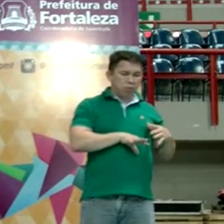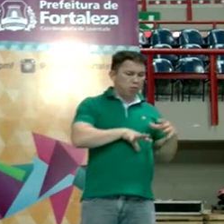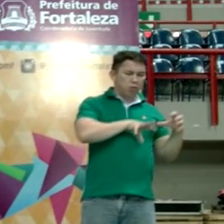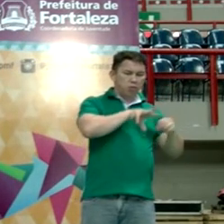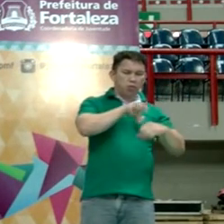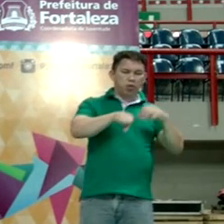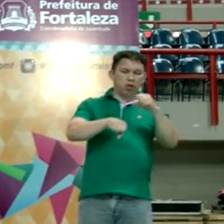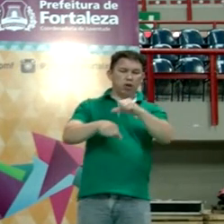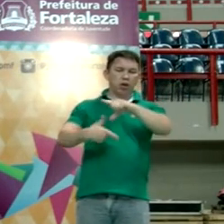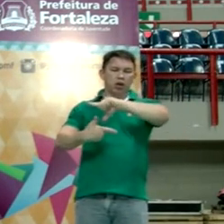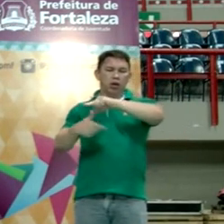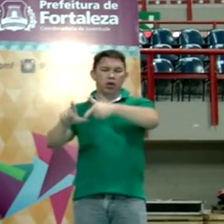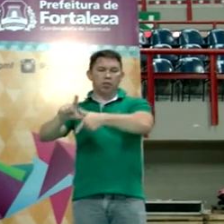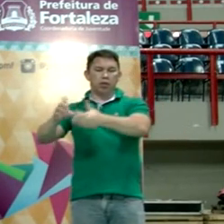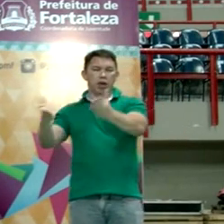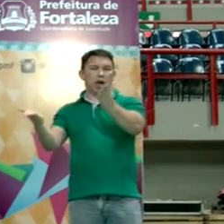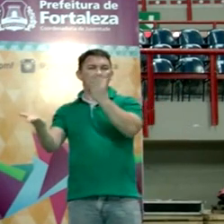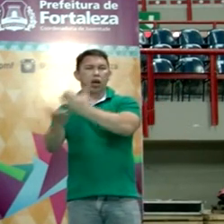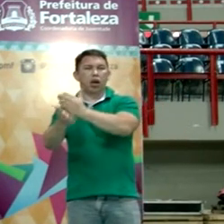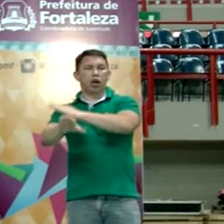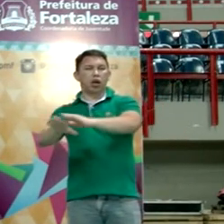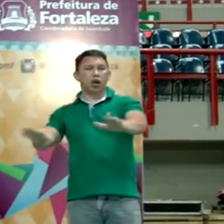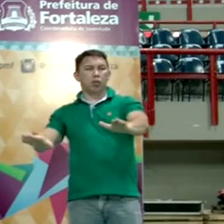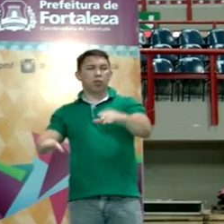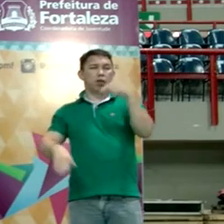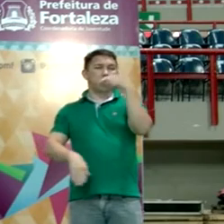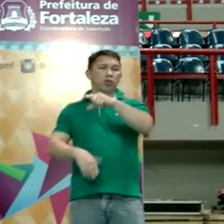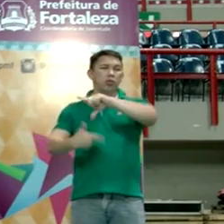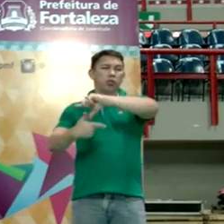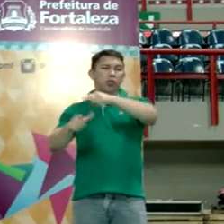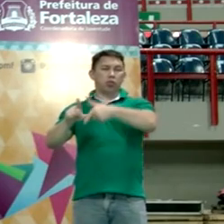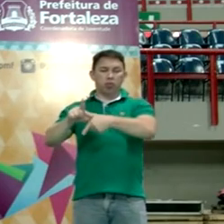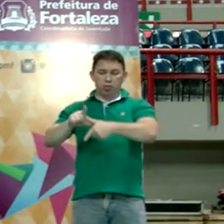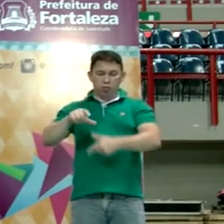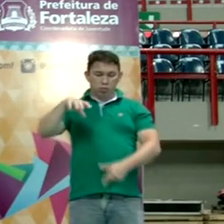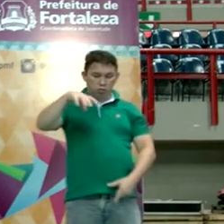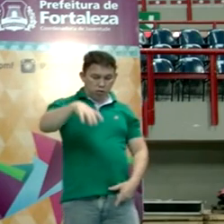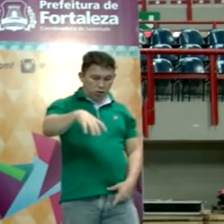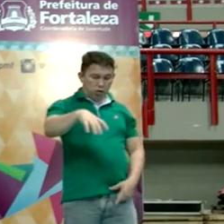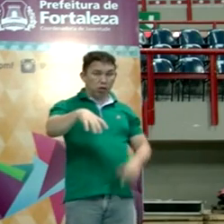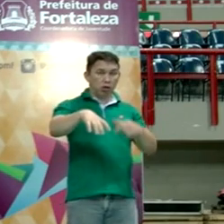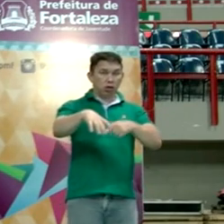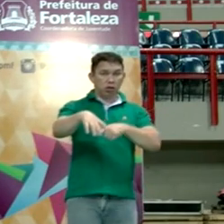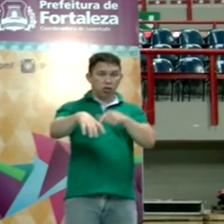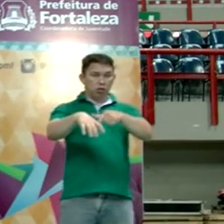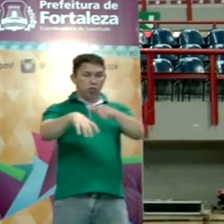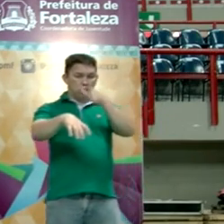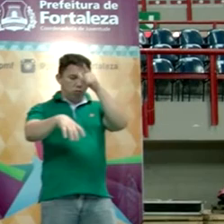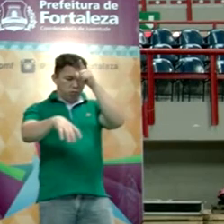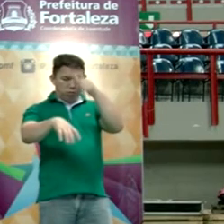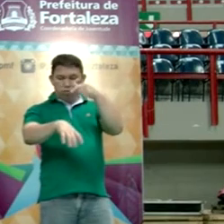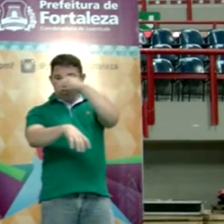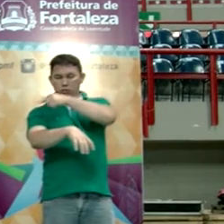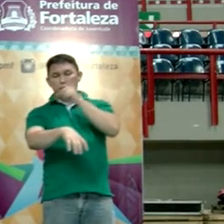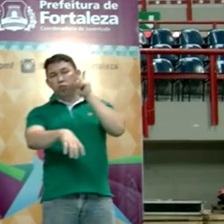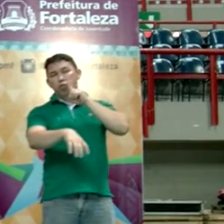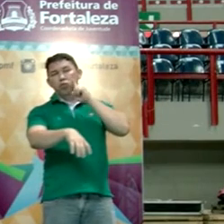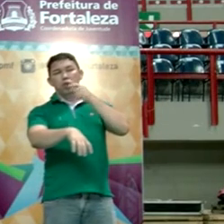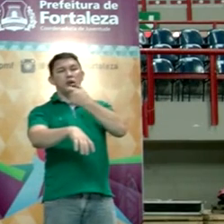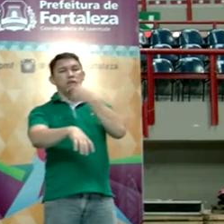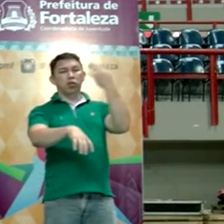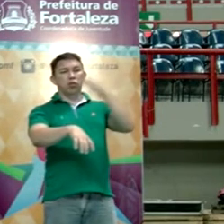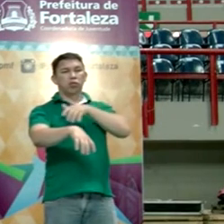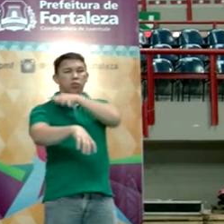derrotando os nazistas. Eita, aí lascou, porque os nazistas estavam aqui no meio, aqui é a Alemanha. Do lado de cá vinham os norte-americanos,